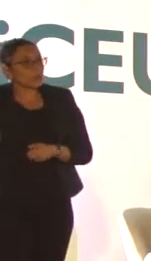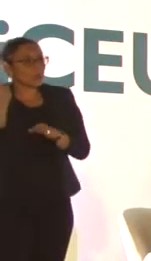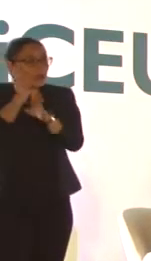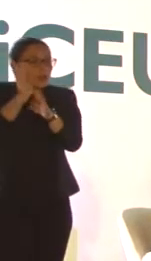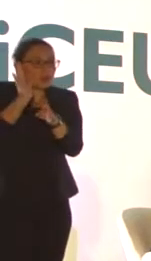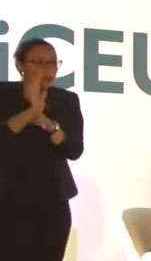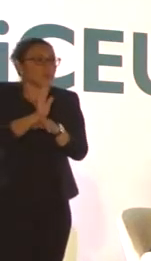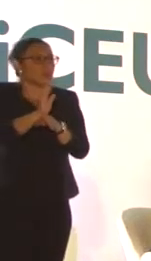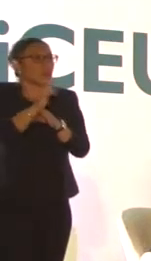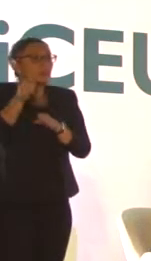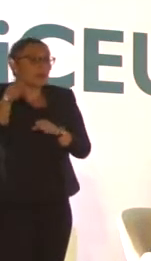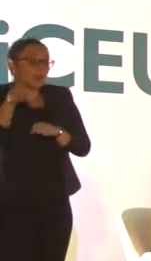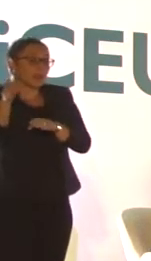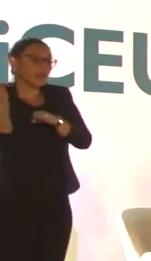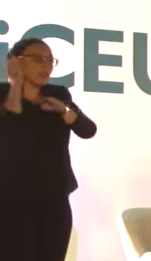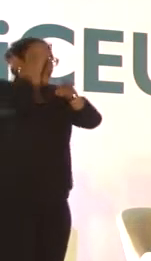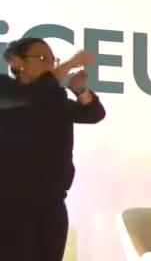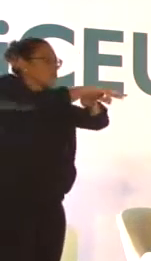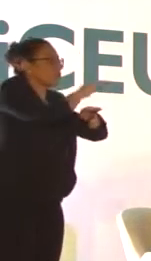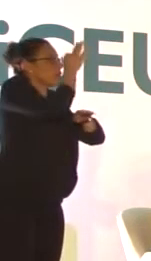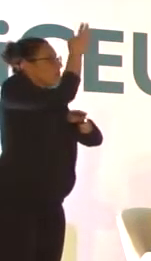cheguem à universidade.